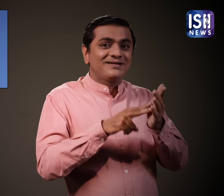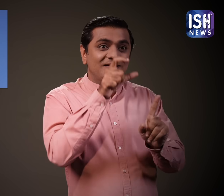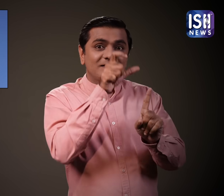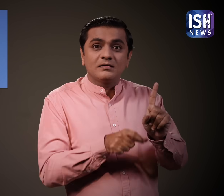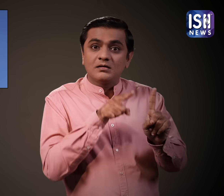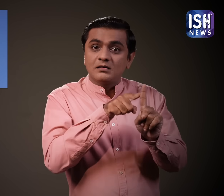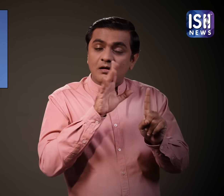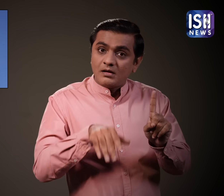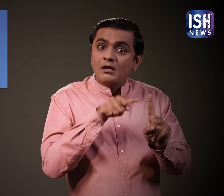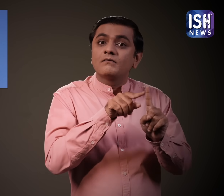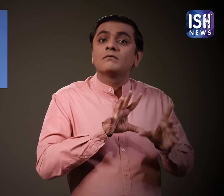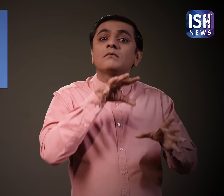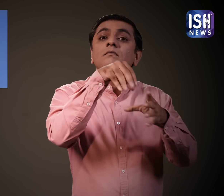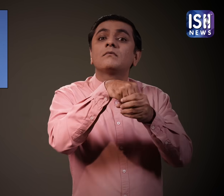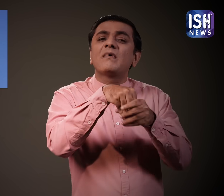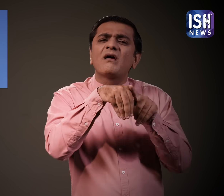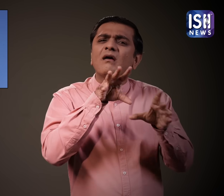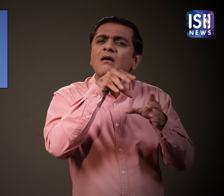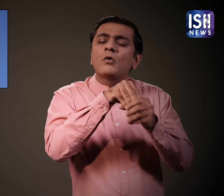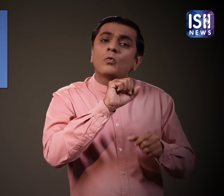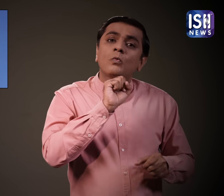एजुकेशन और स्पोर्ट्स फॉर ओल चलाती है